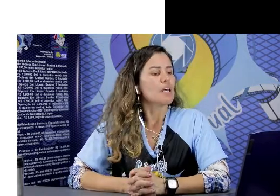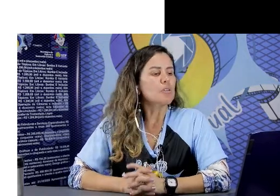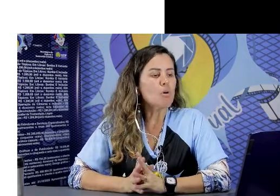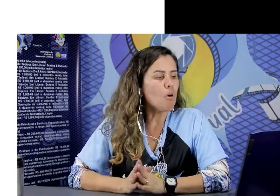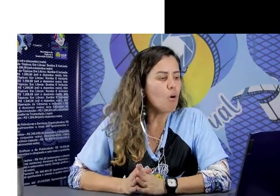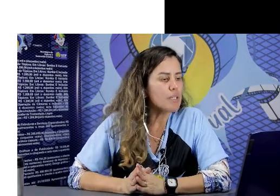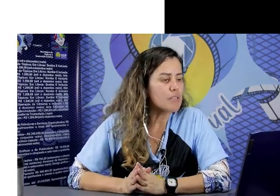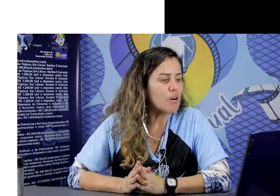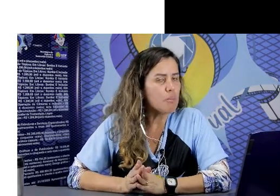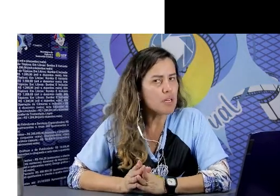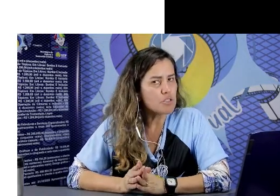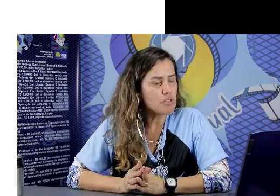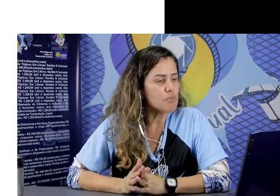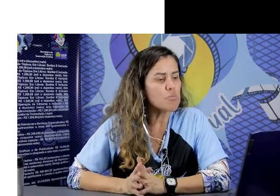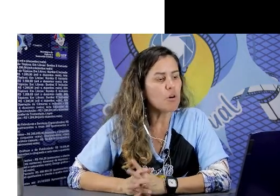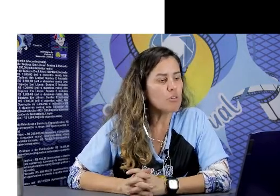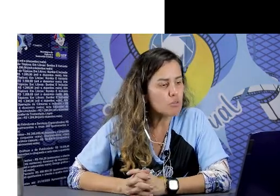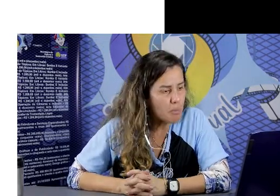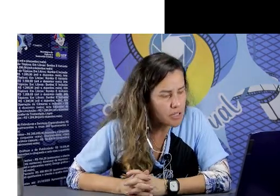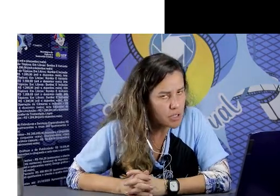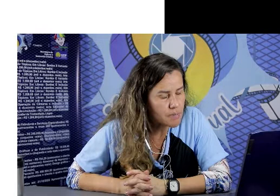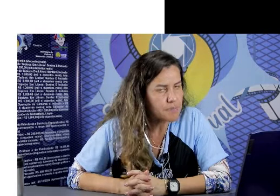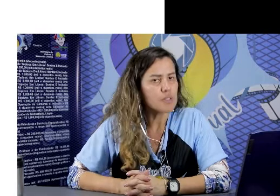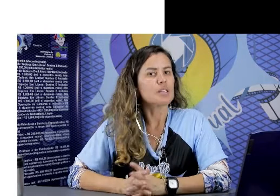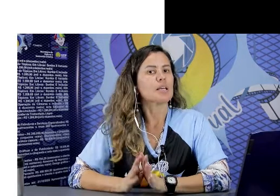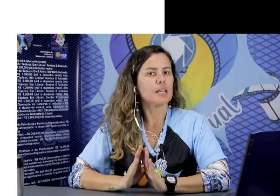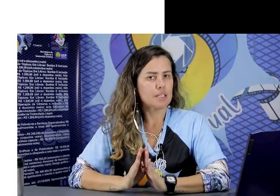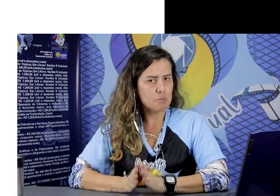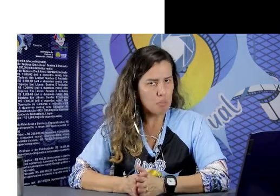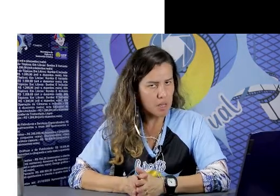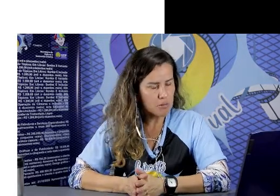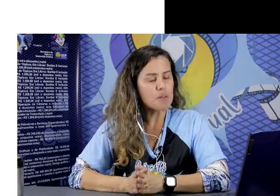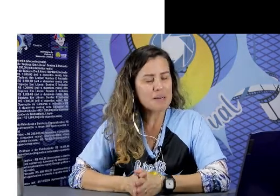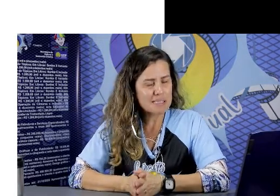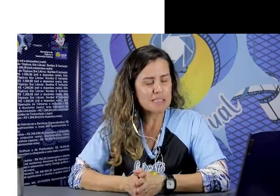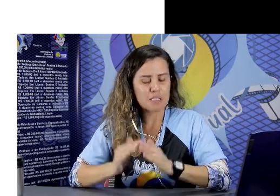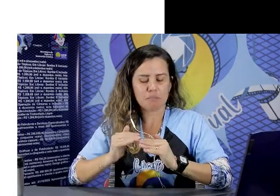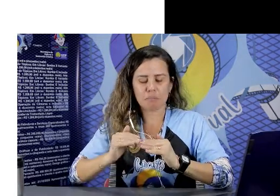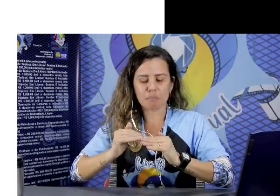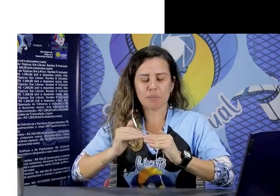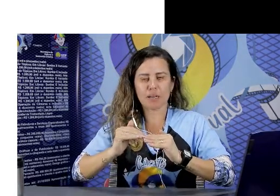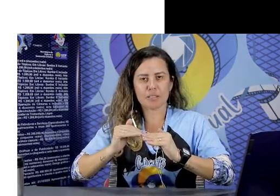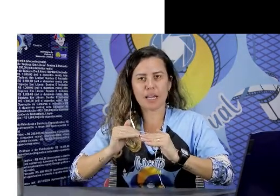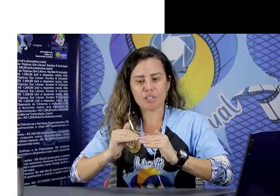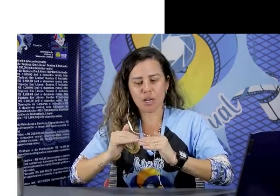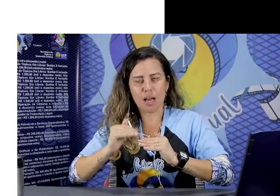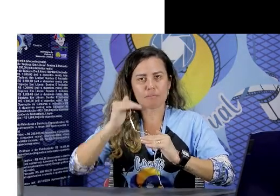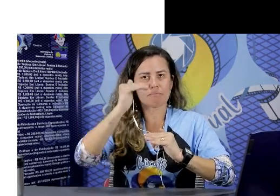não ocorre naturalmente de modo automático. Esse momento ele precisa, para sair de lá,